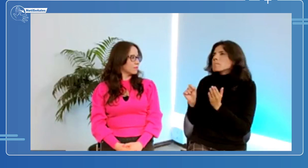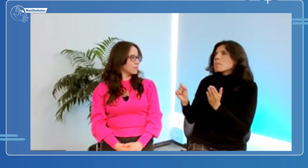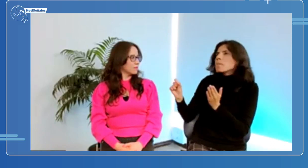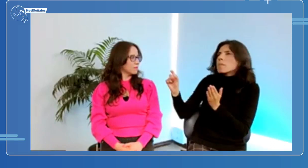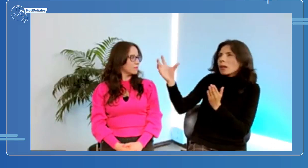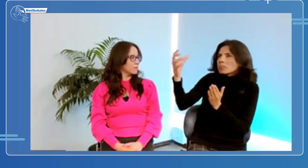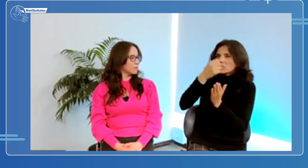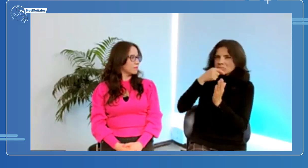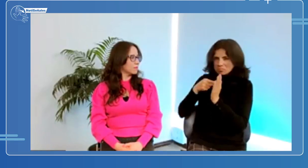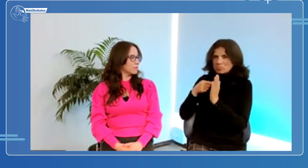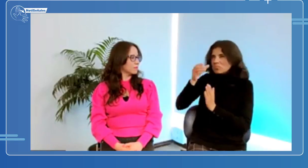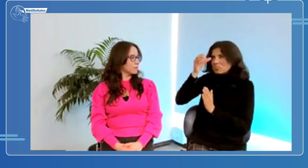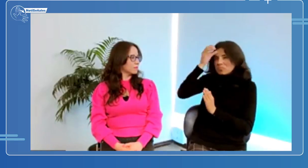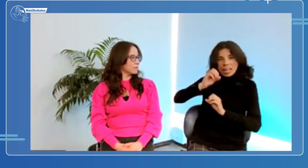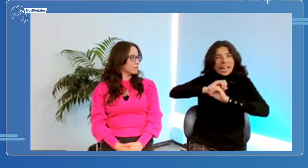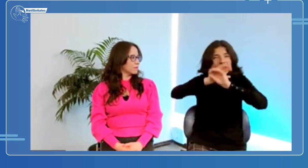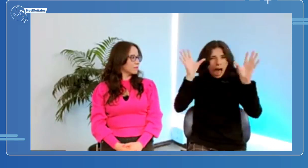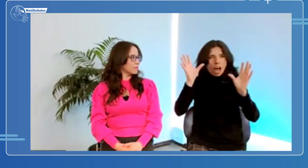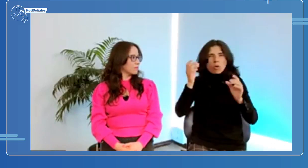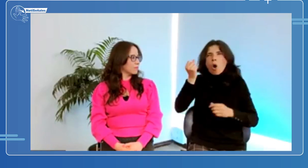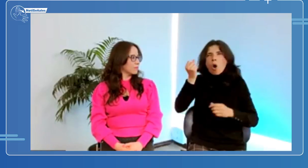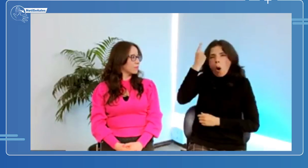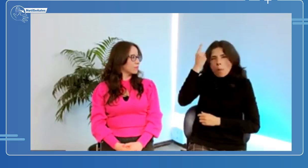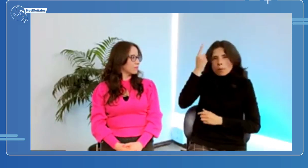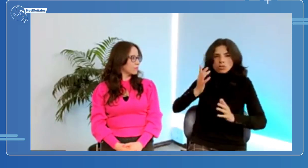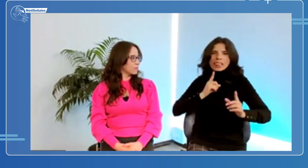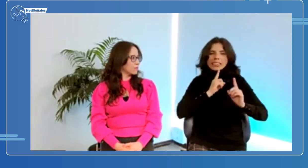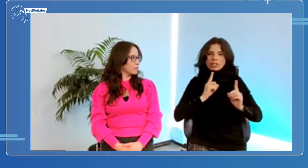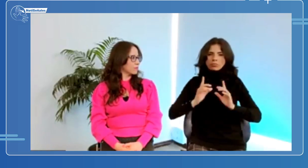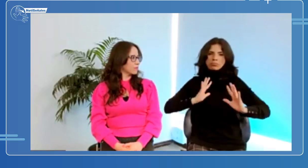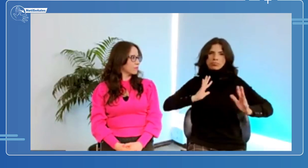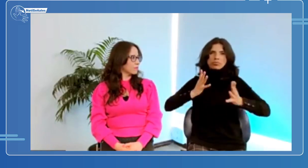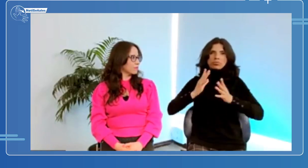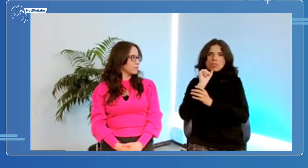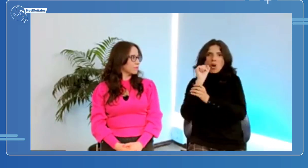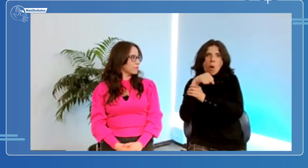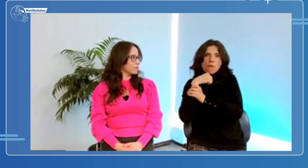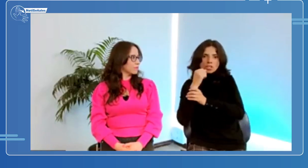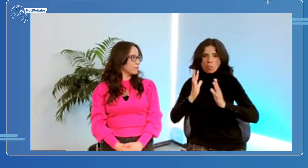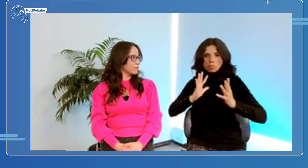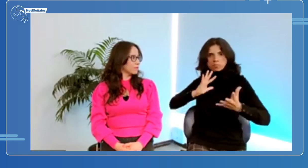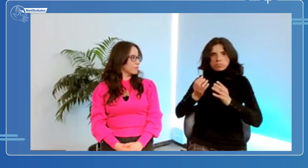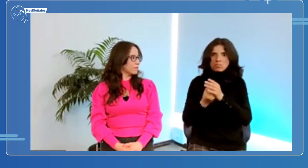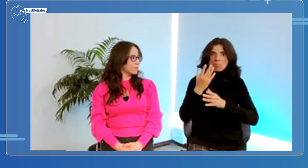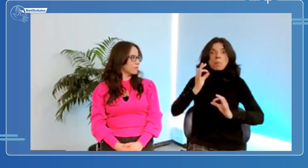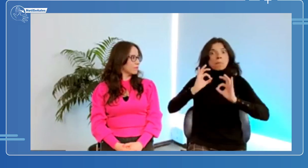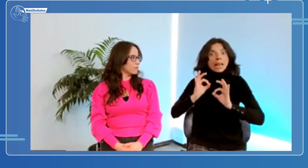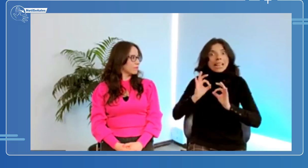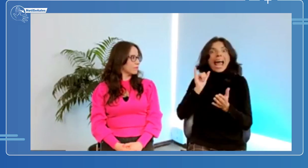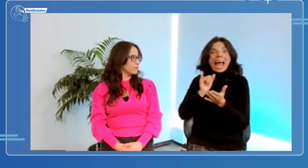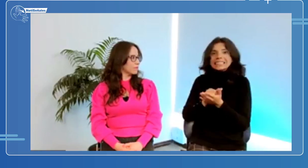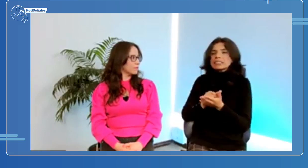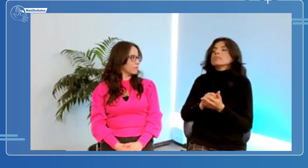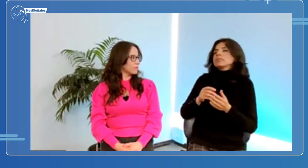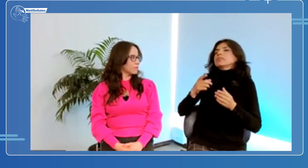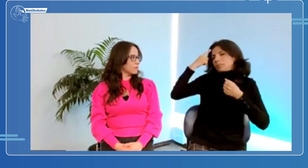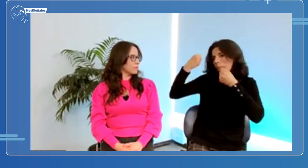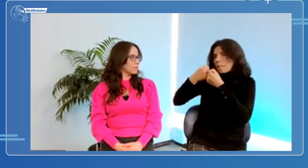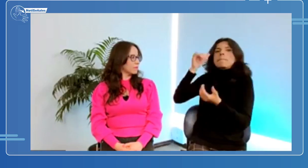una metodología que se hace para saber cómo está el concepto y qué tanta claridad tiene en lengua de señas, su configuración y